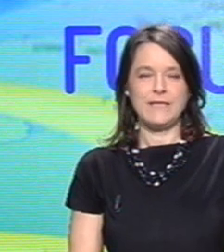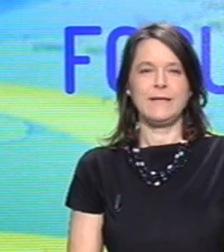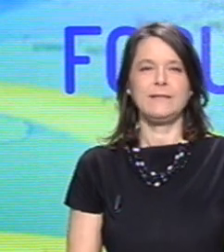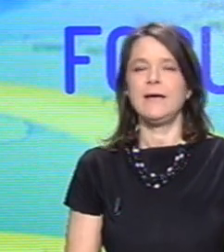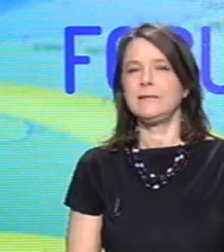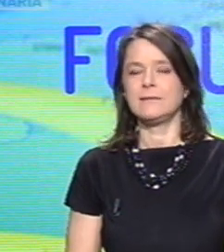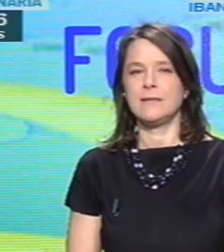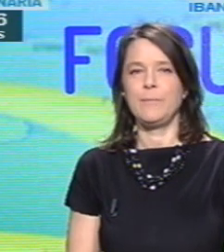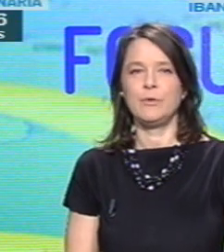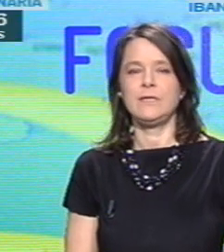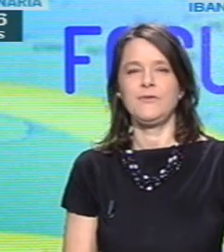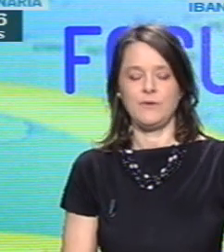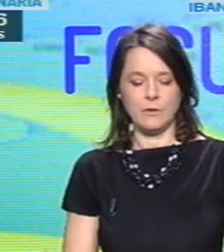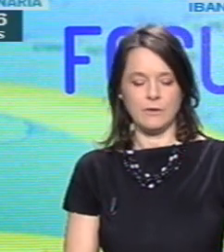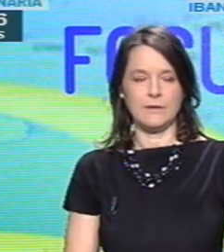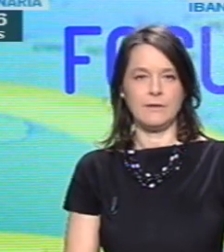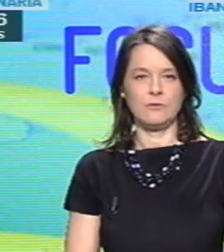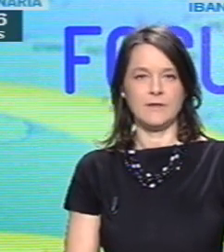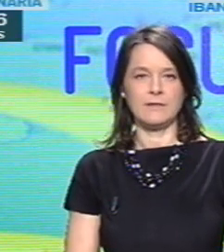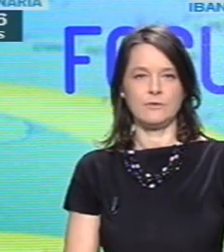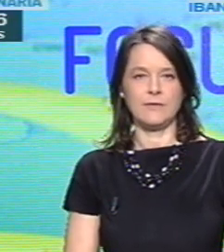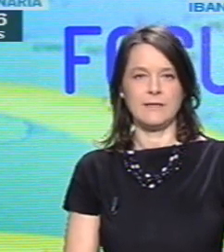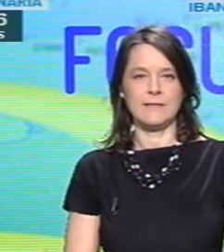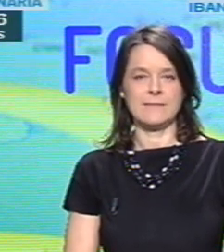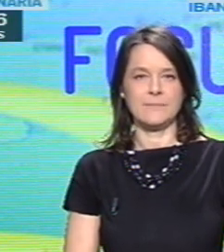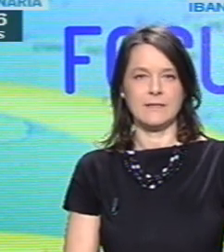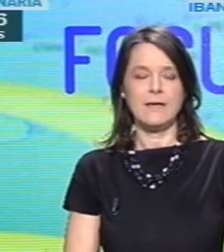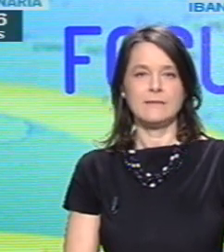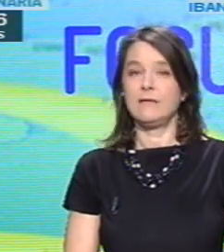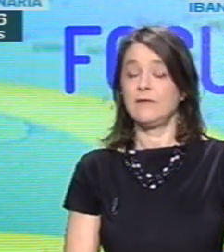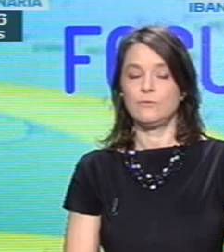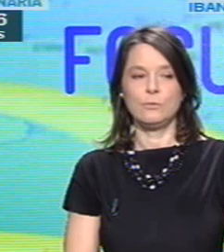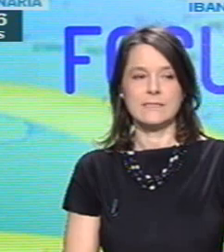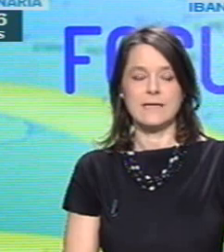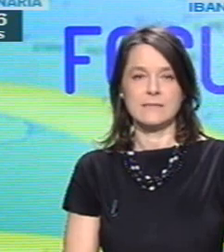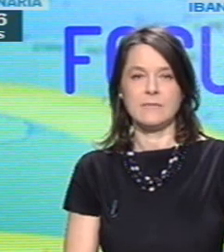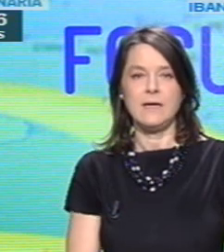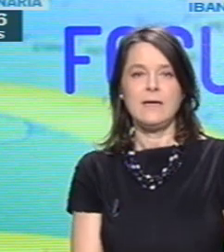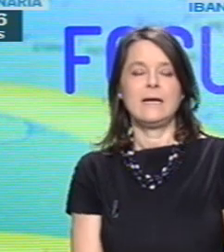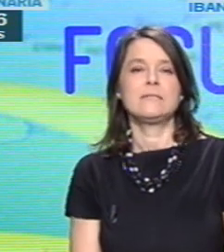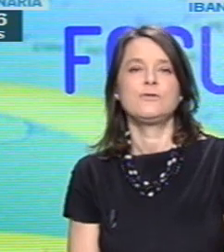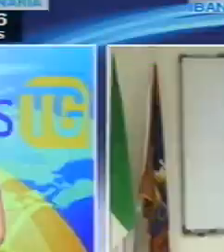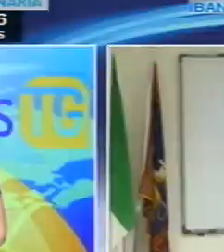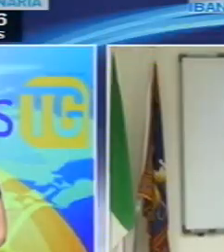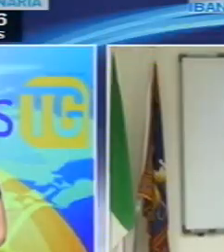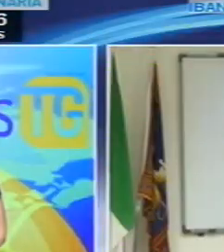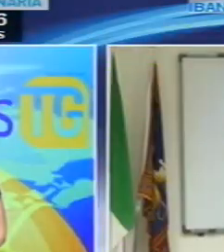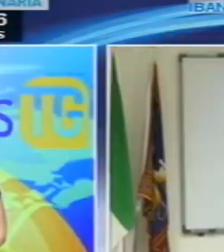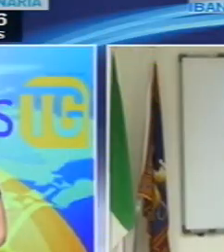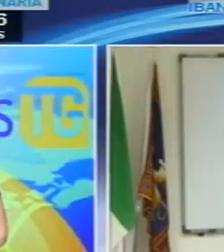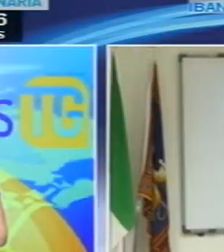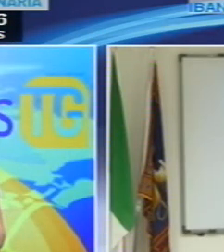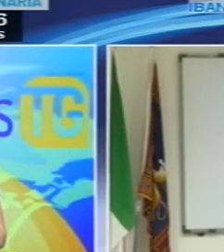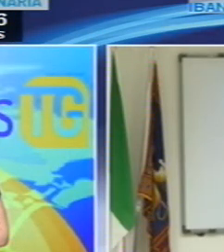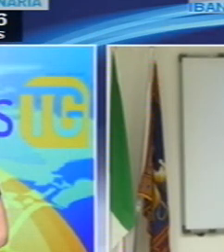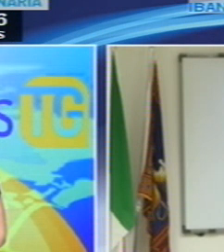Eccoci in diretta, tra pochissimo il governatore del Veneto Luca Zaia assieme agli assessori Lanzarin e